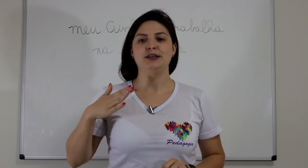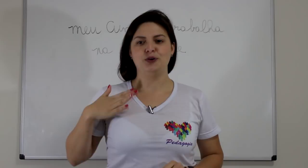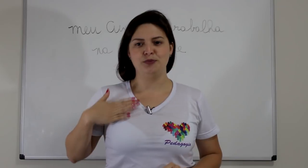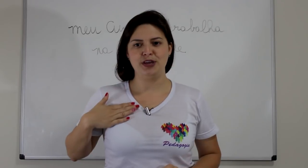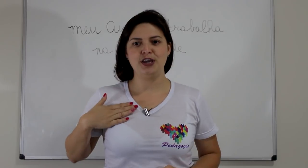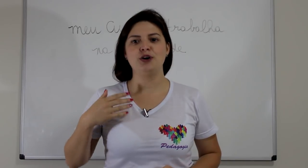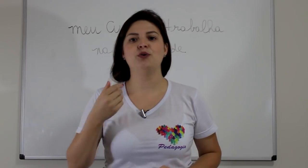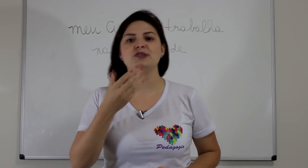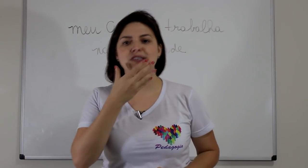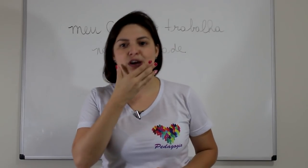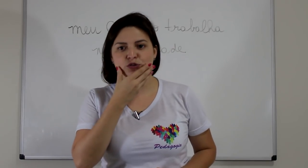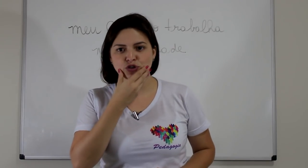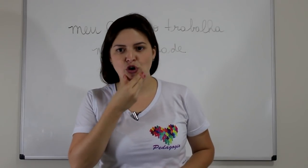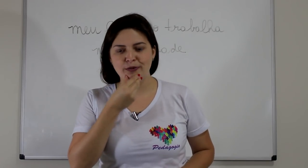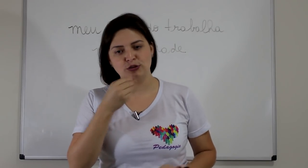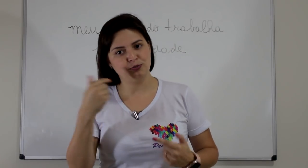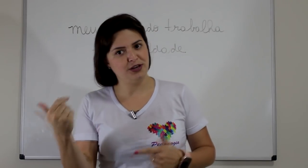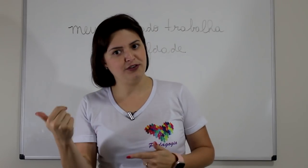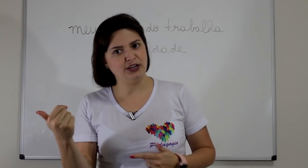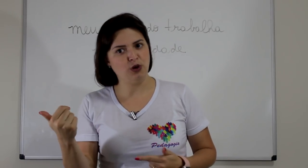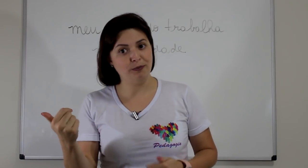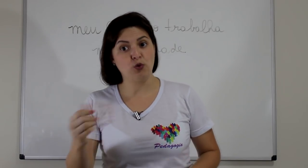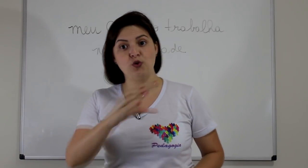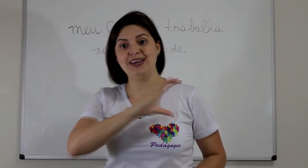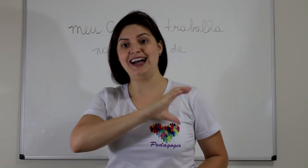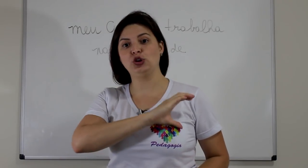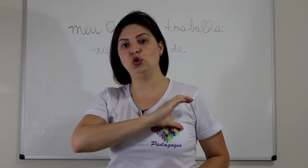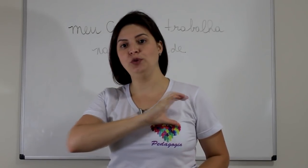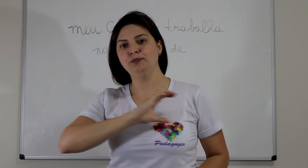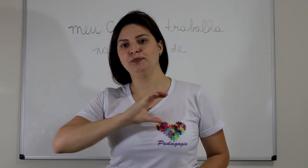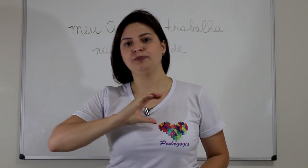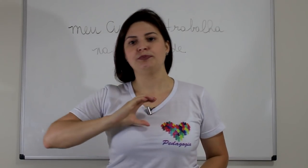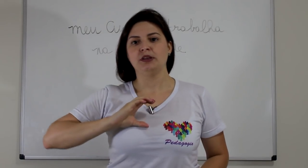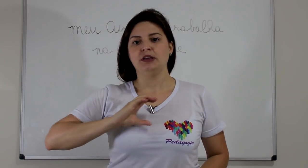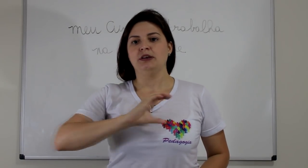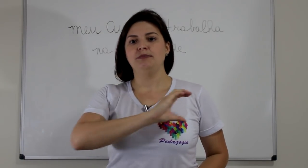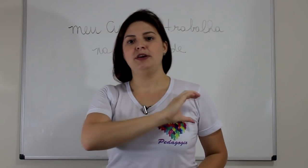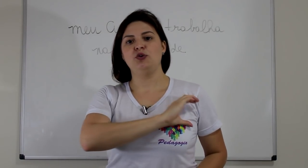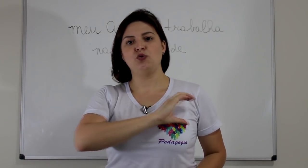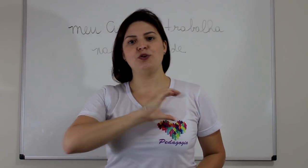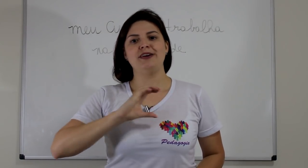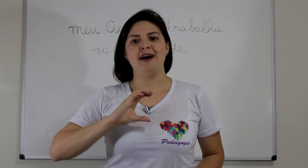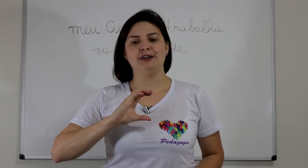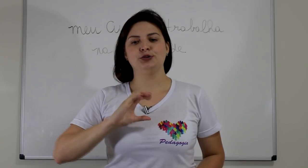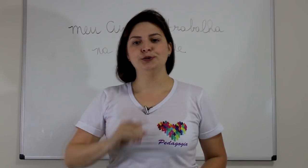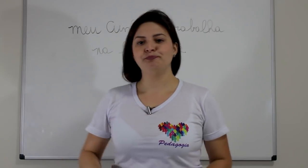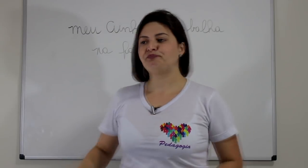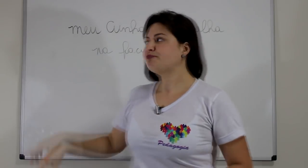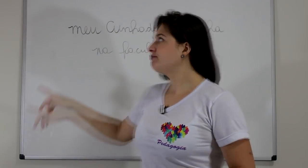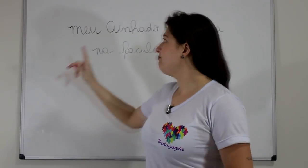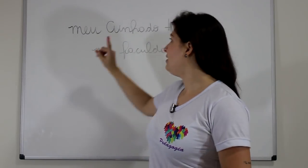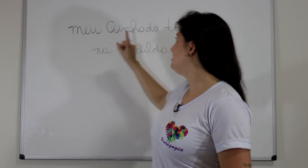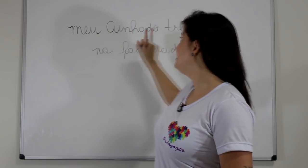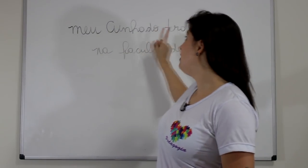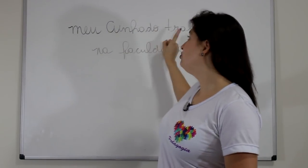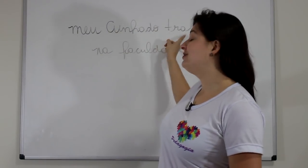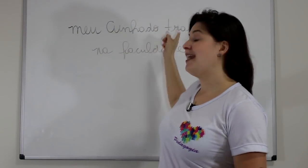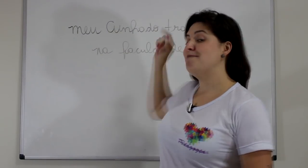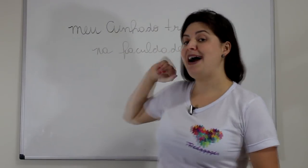Então, meu, sinal de homem, que eu tô me referindo ao meu cunhado. Meu cunhado. Sinal de